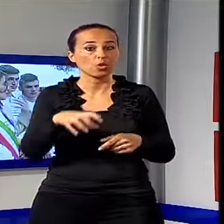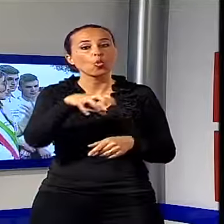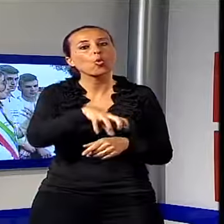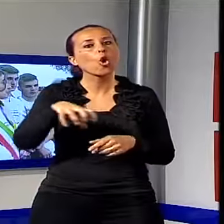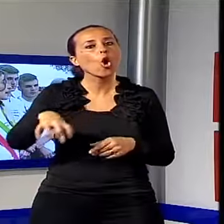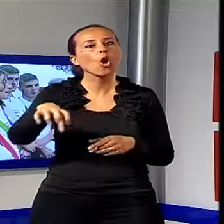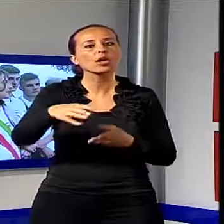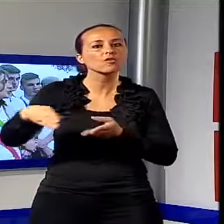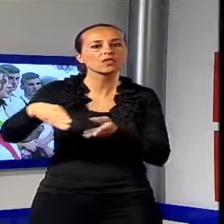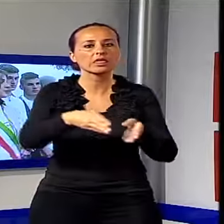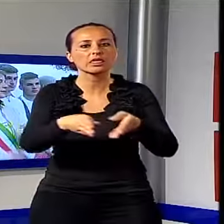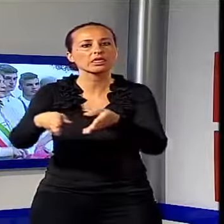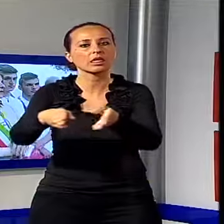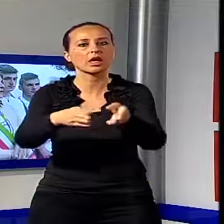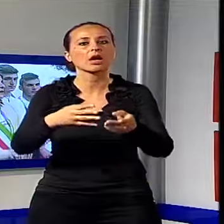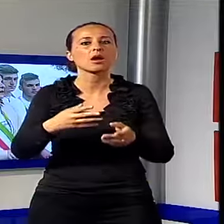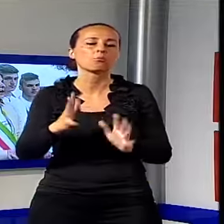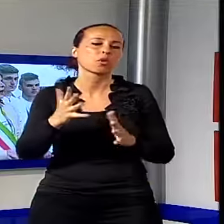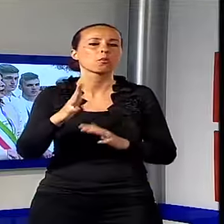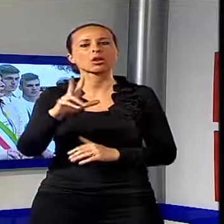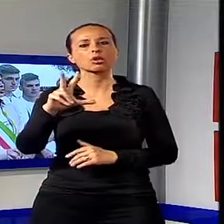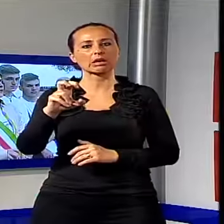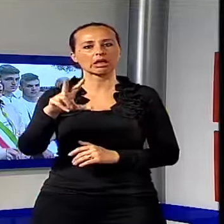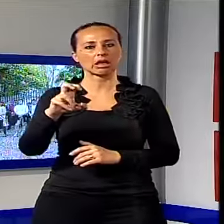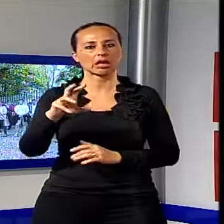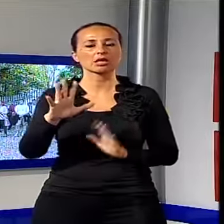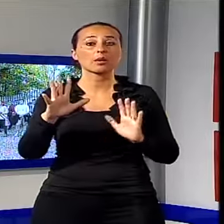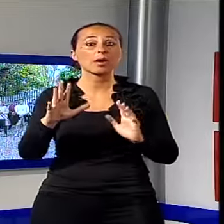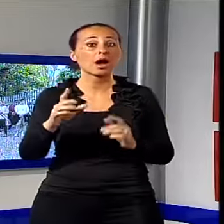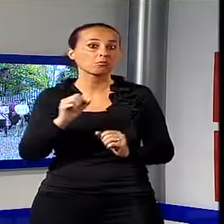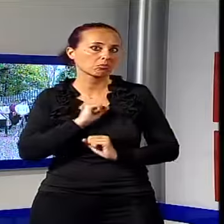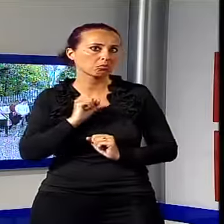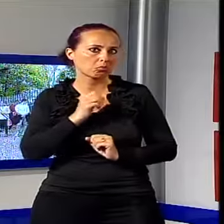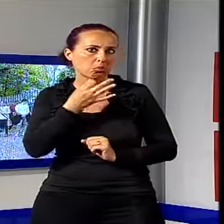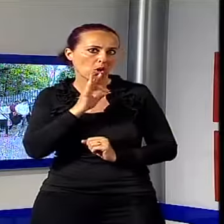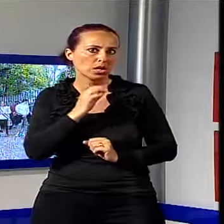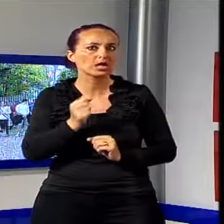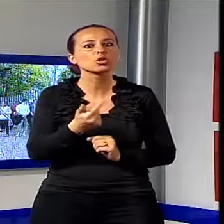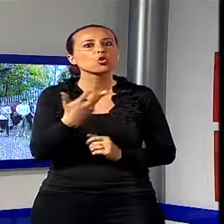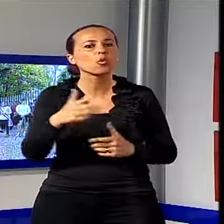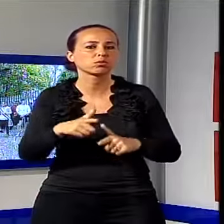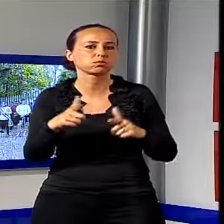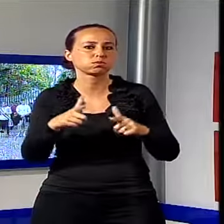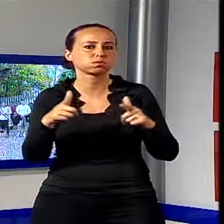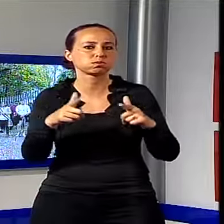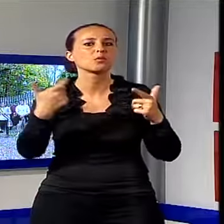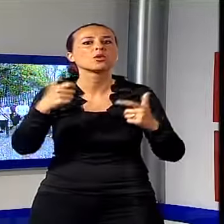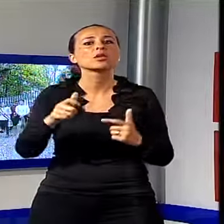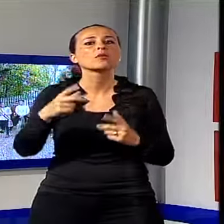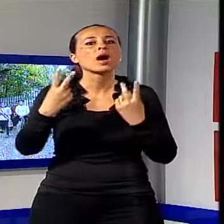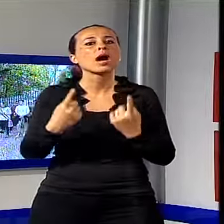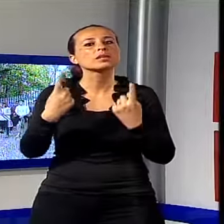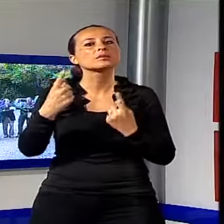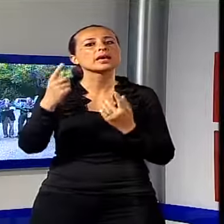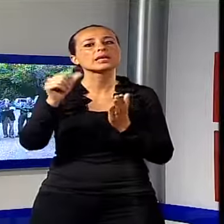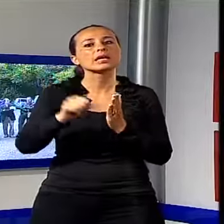parte della via della memoria sono una trentina ma il loro numero potrebbe salire grazie ad altre segnalazioni che arriveranno